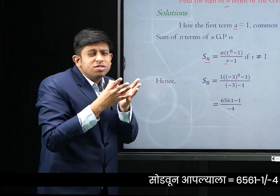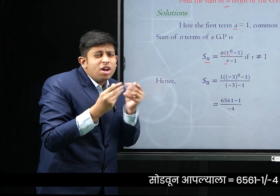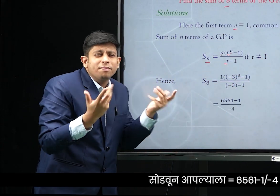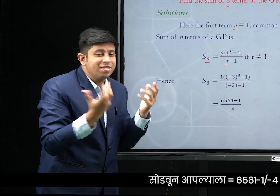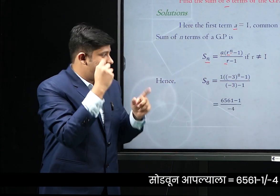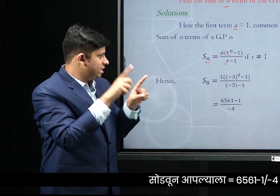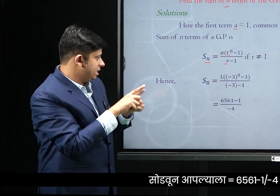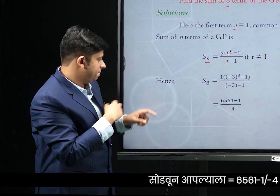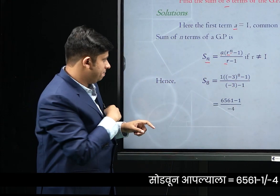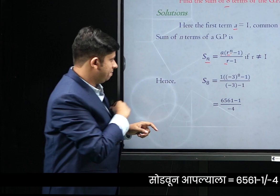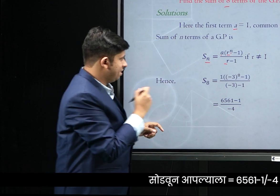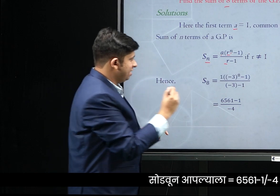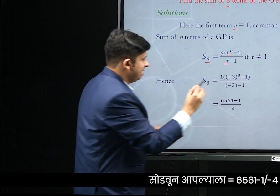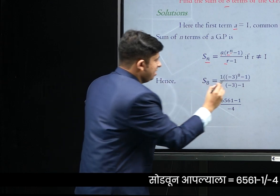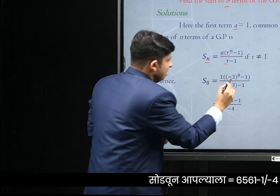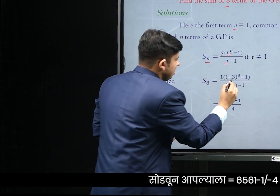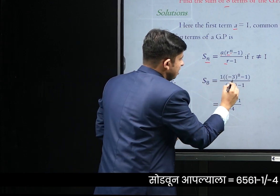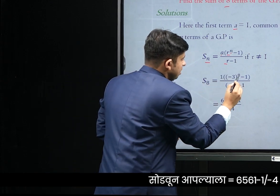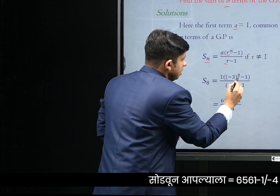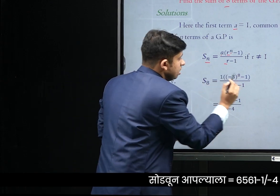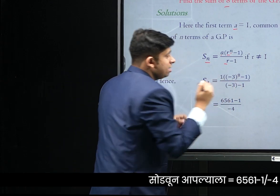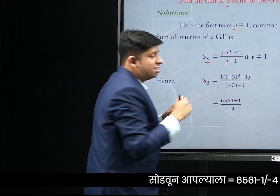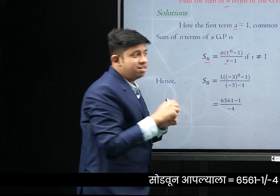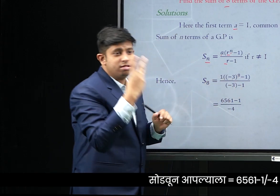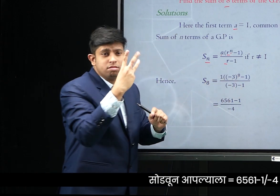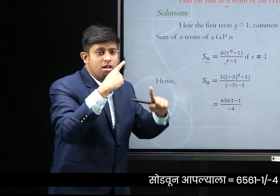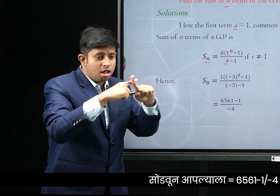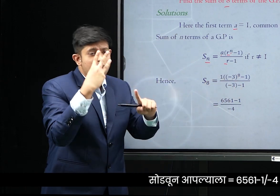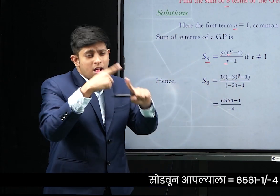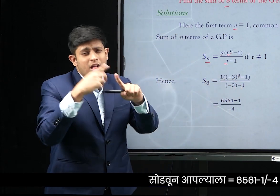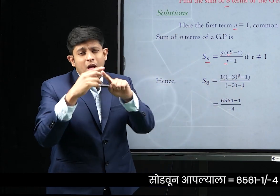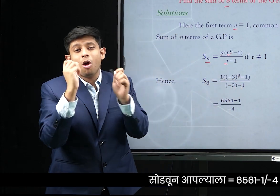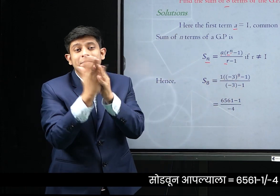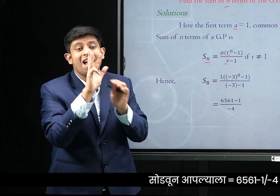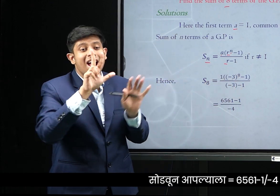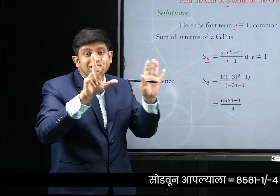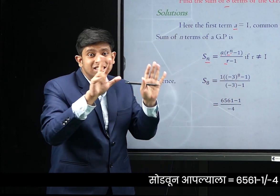सोडवून आपल्याला equals 6561 to 1/4 मिळेल.